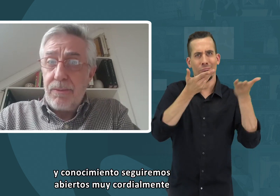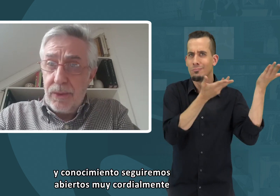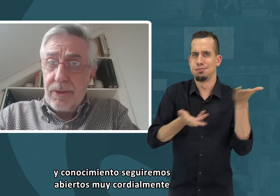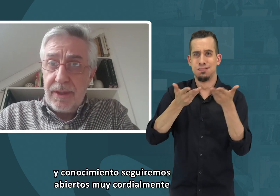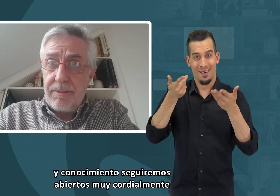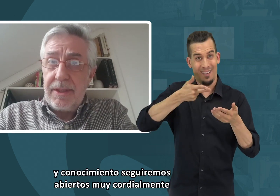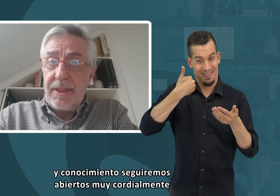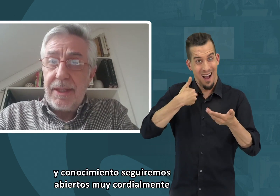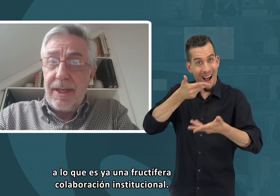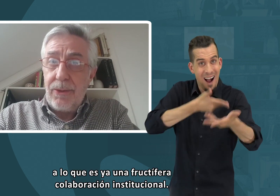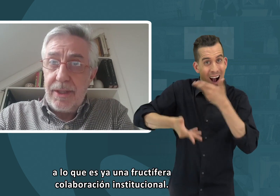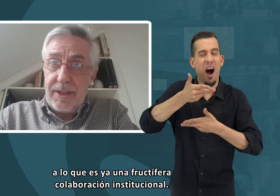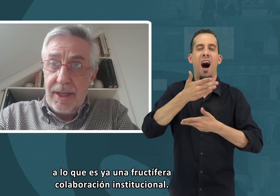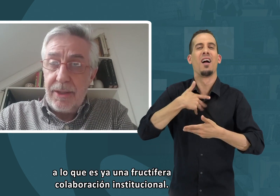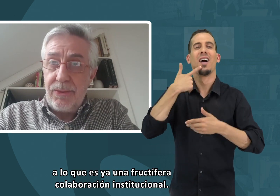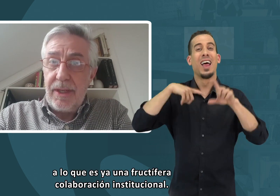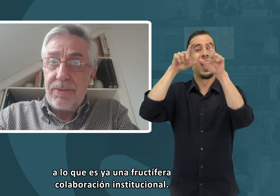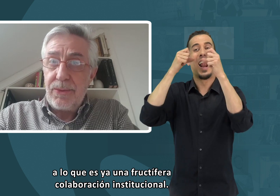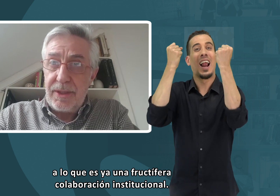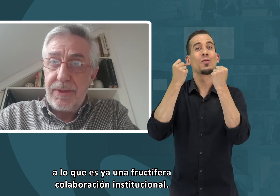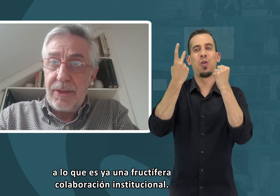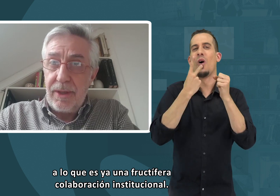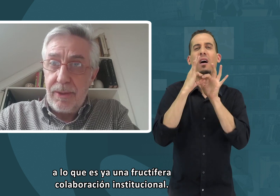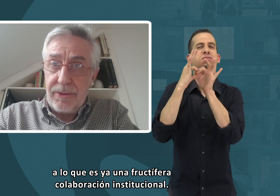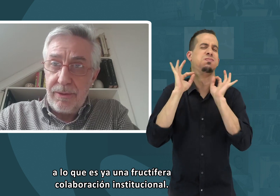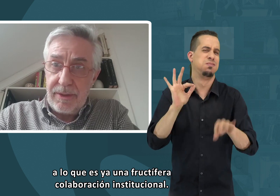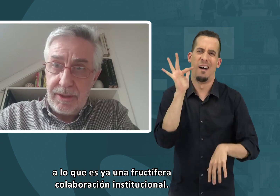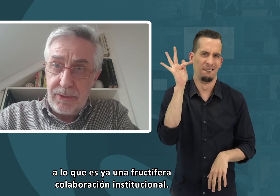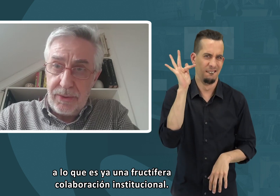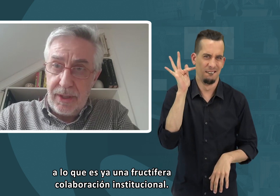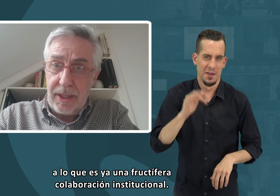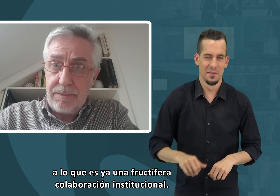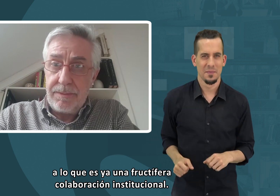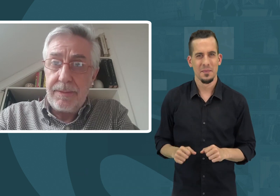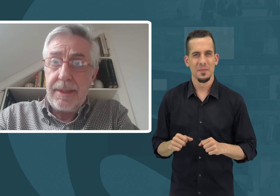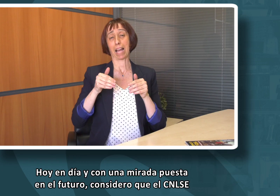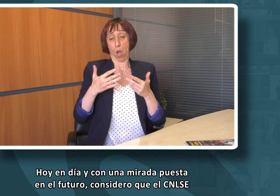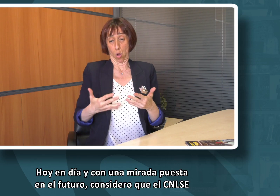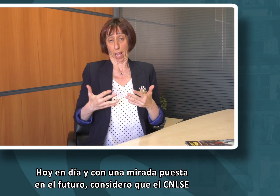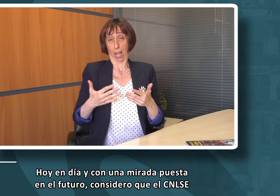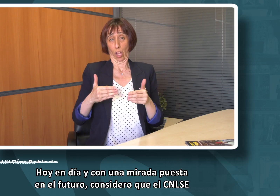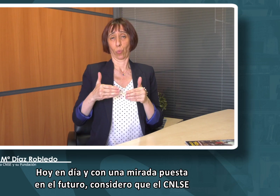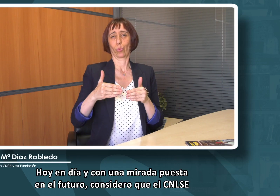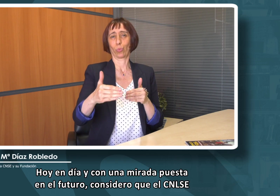abiertos muy cordialmente a lo que es ya una fructífera colaboración institucional.